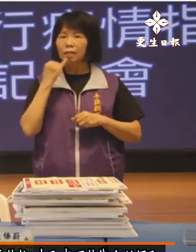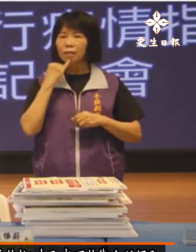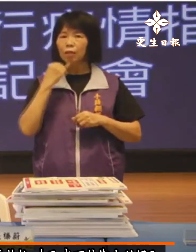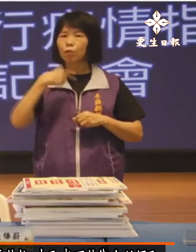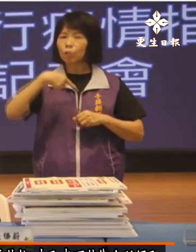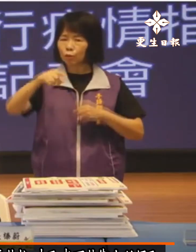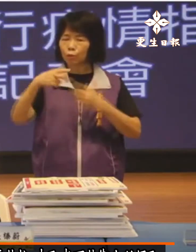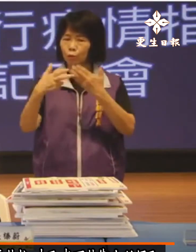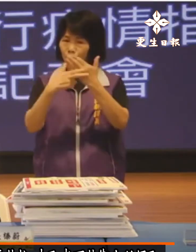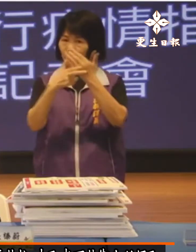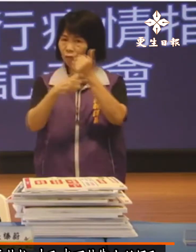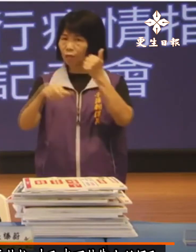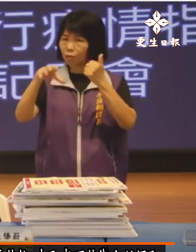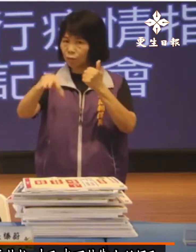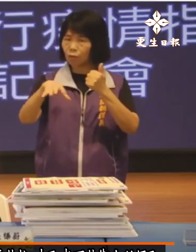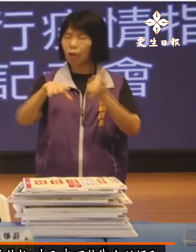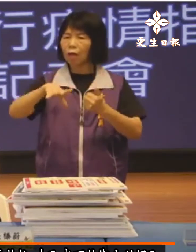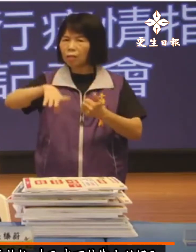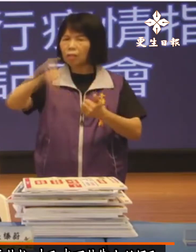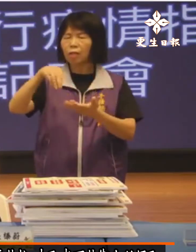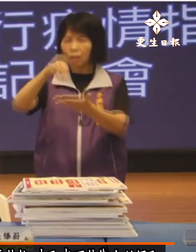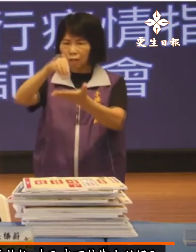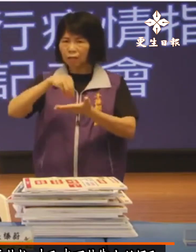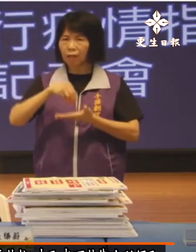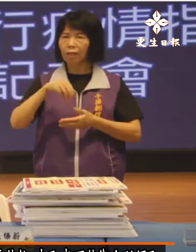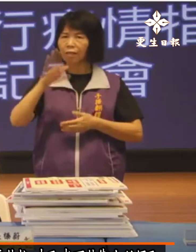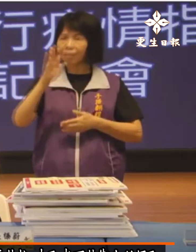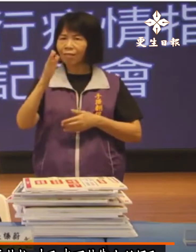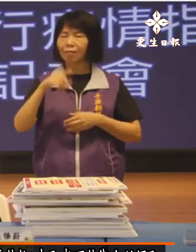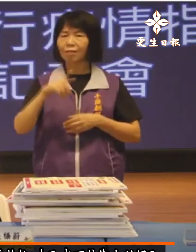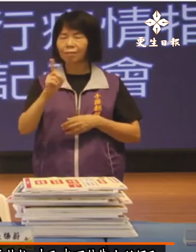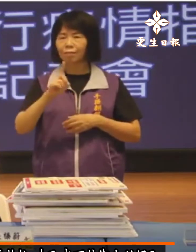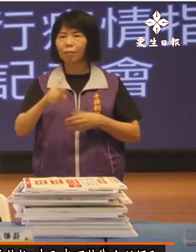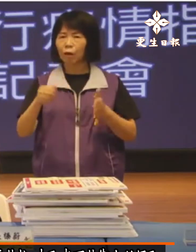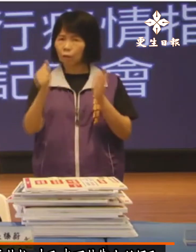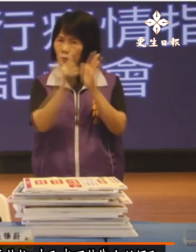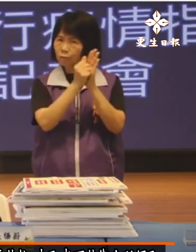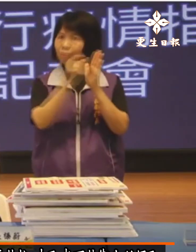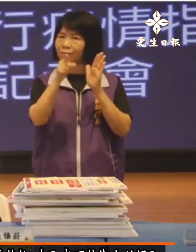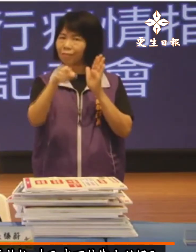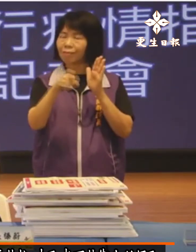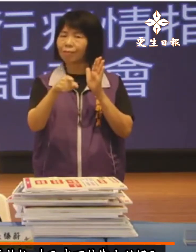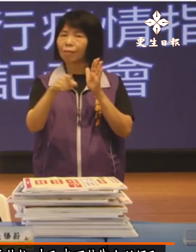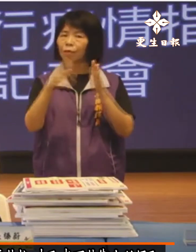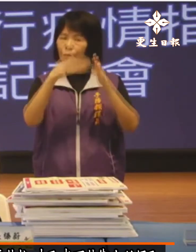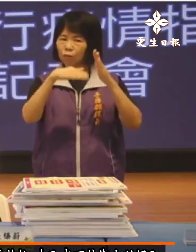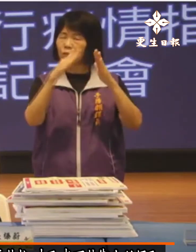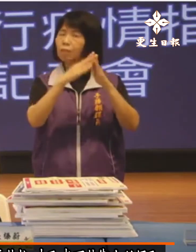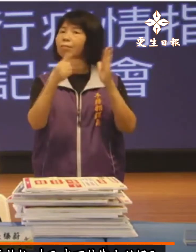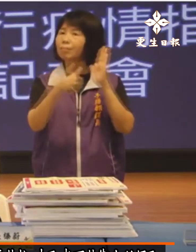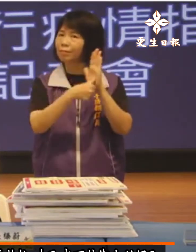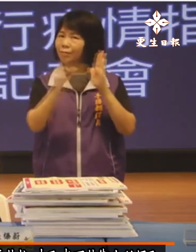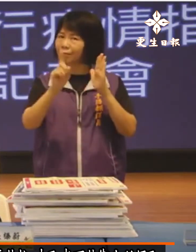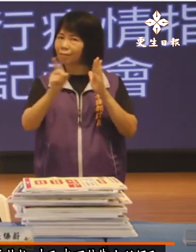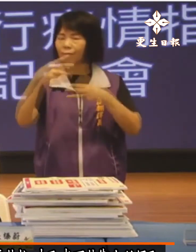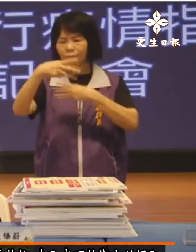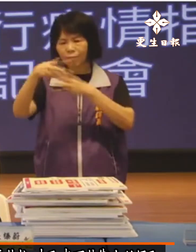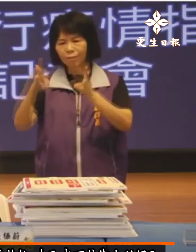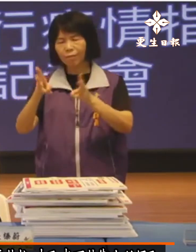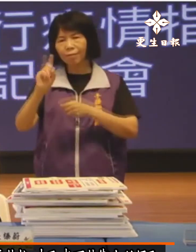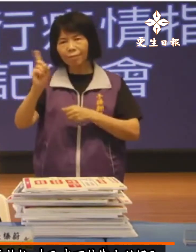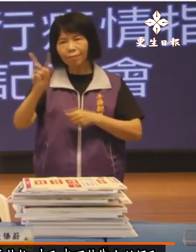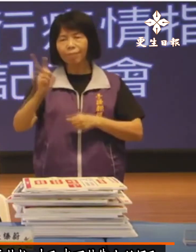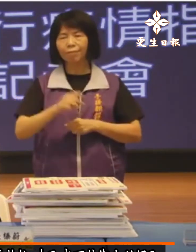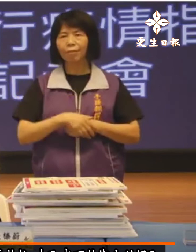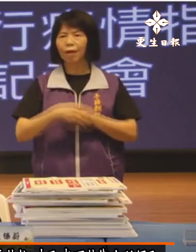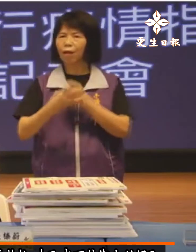到卫生所来先领取。但是请要这个注明您是哪一个学校几班，几